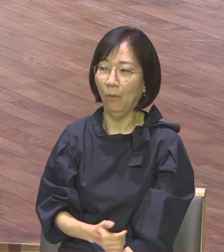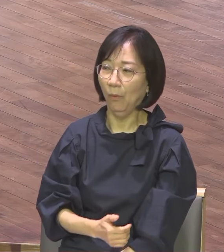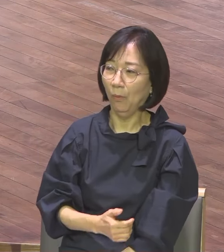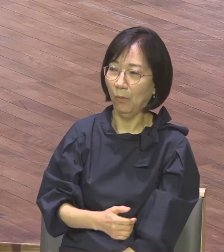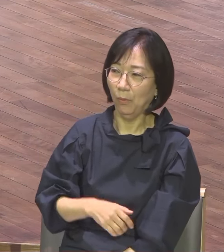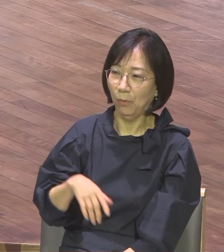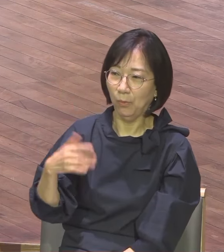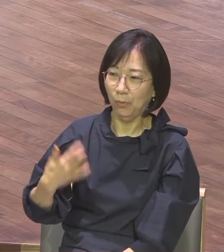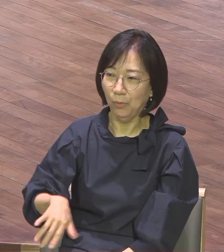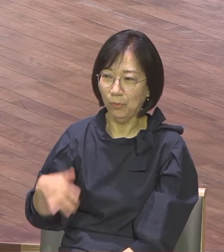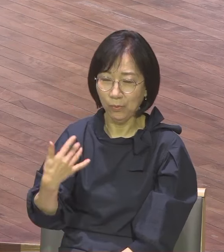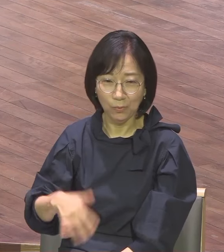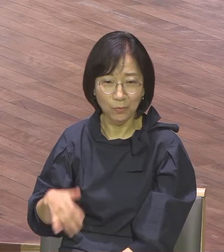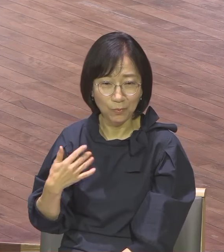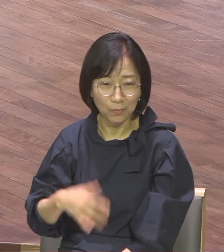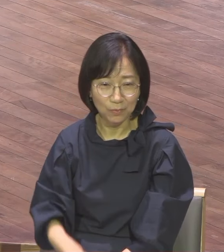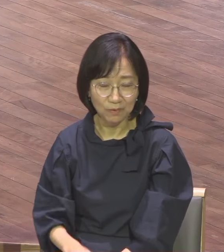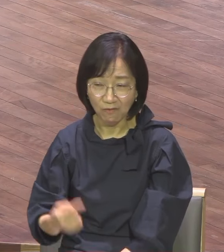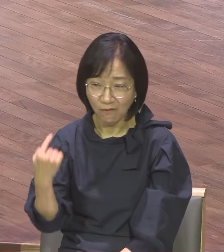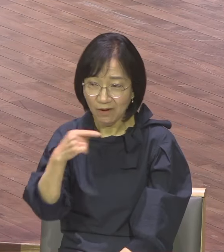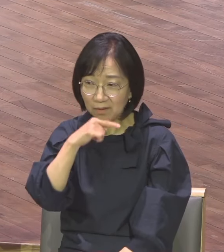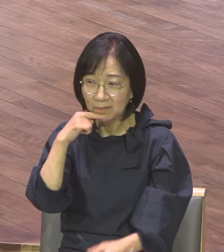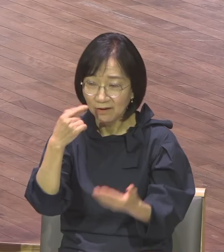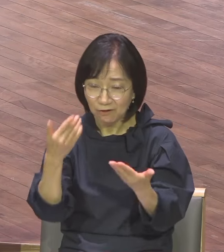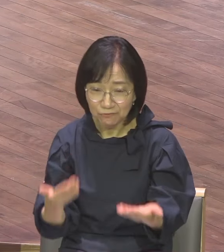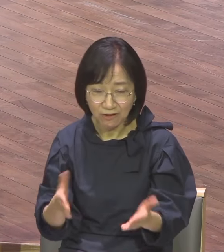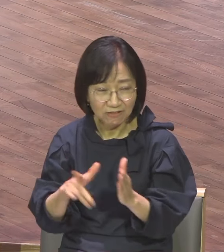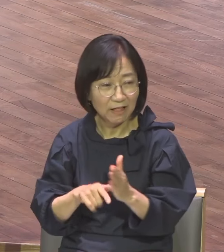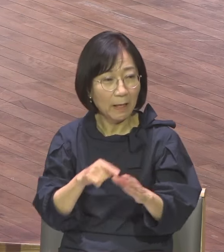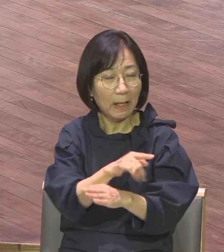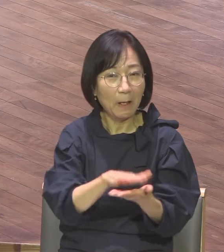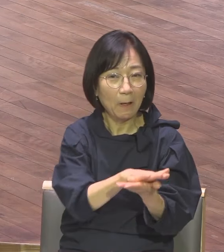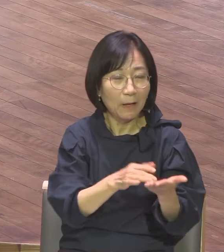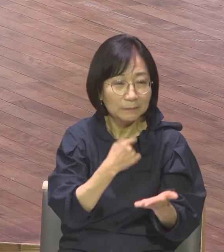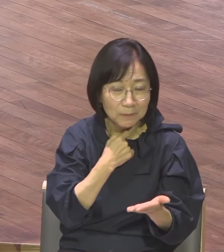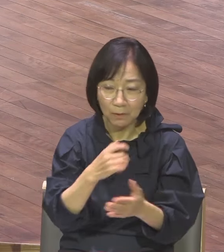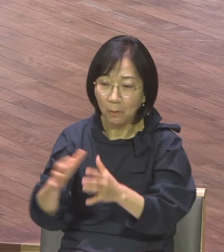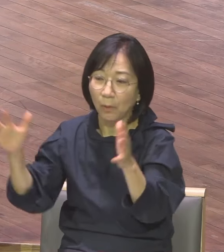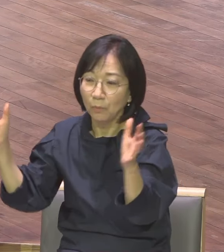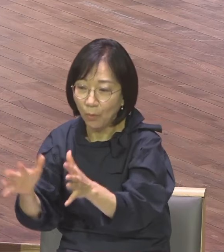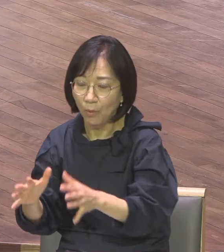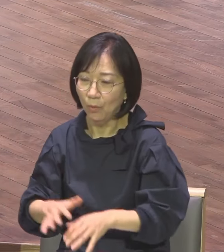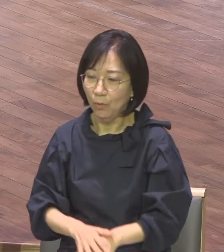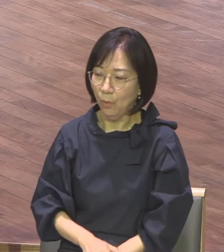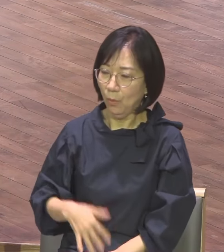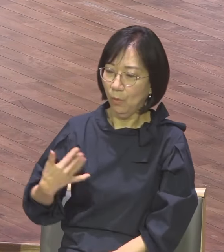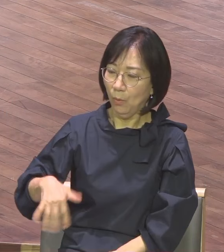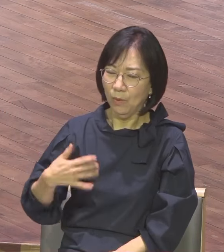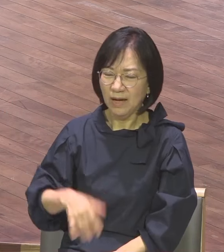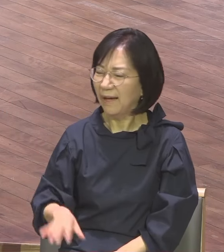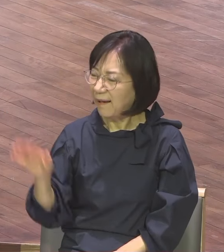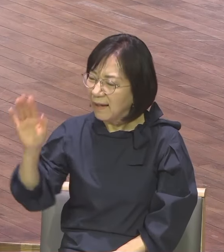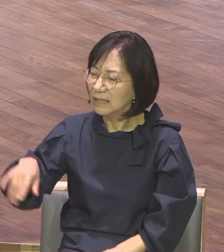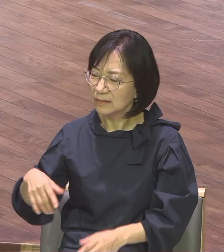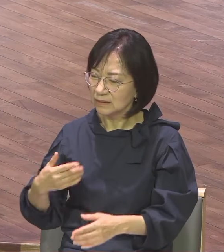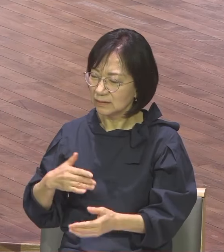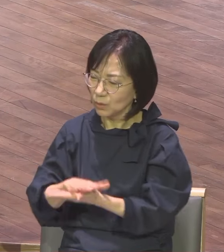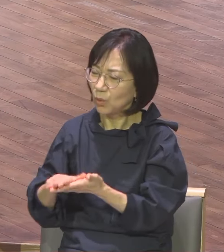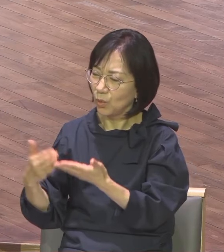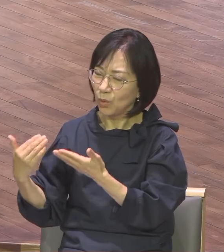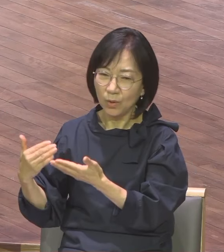모이기를 공휴일인데 나가 놀면 될 텐데. 그 내가 그 언제 그렇게 좀 놀도록 놔두지.